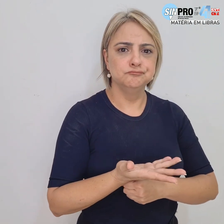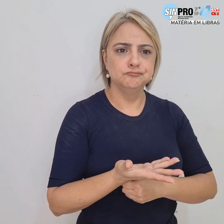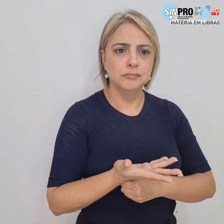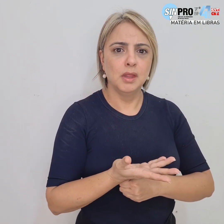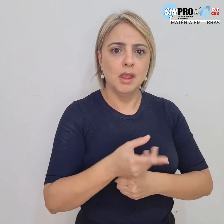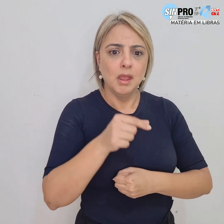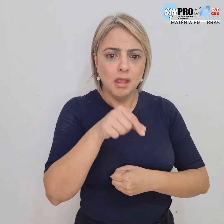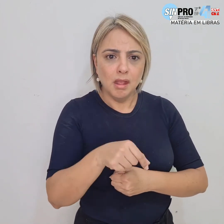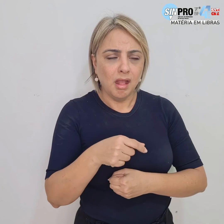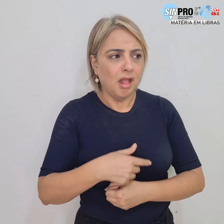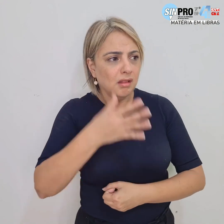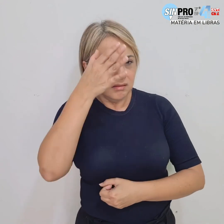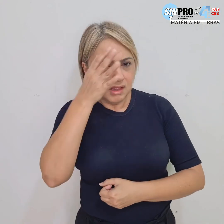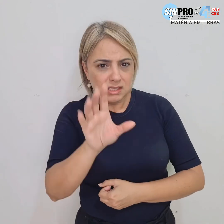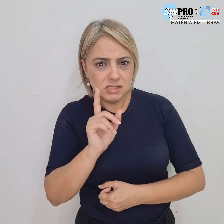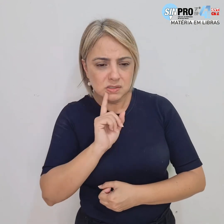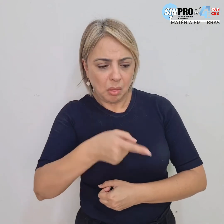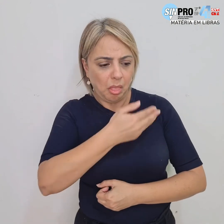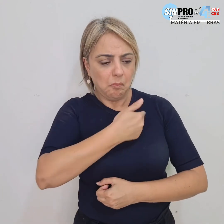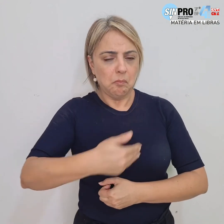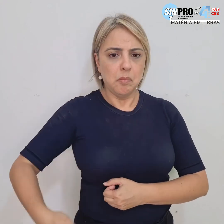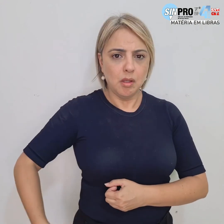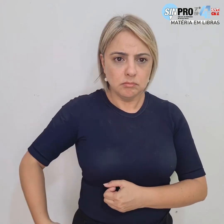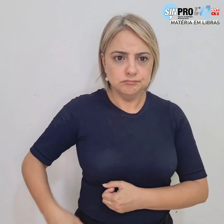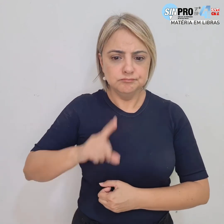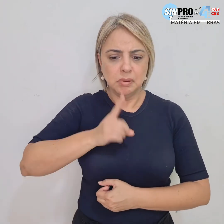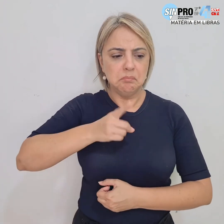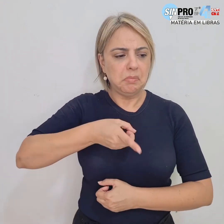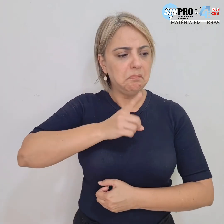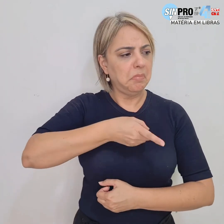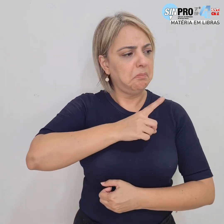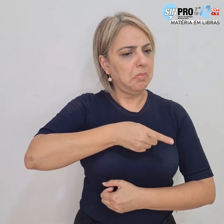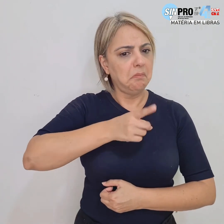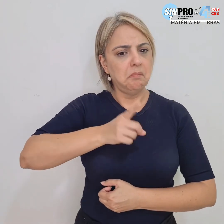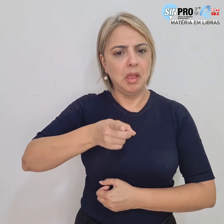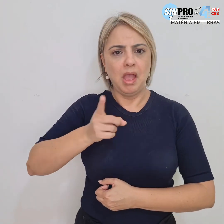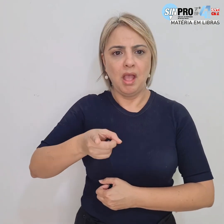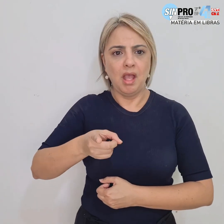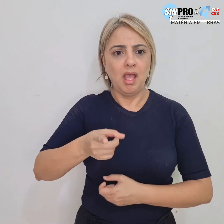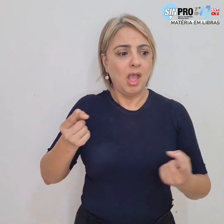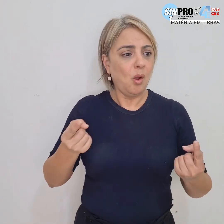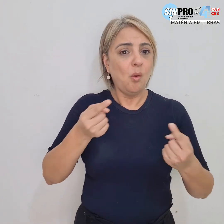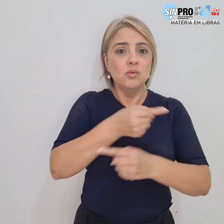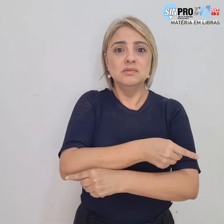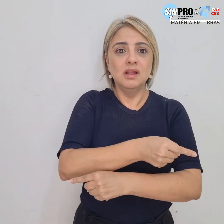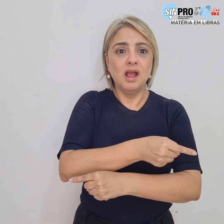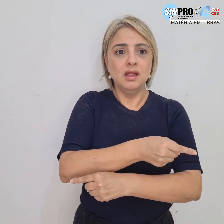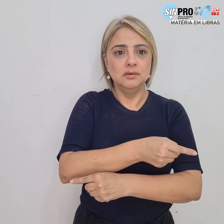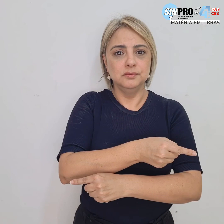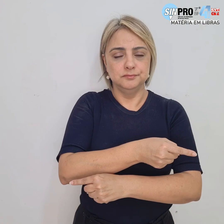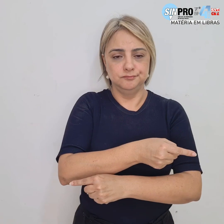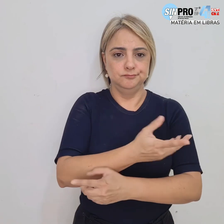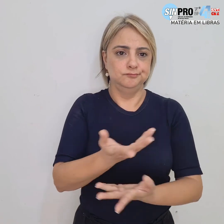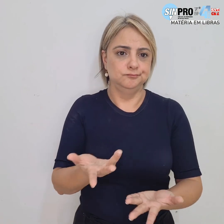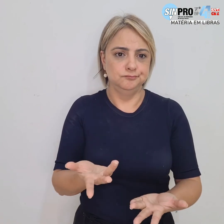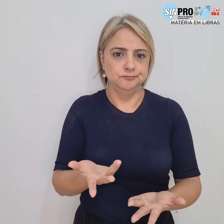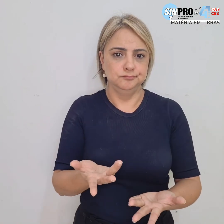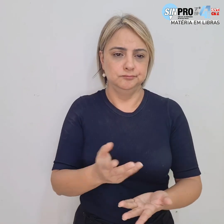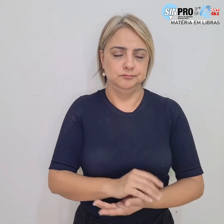justamente decisões tomadas pelo governo no sentido contrário, ou seja,